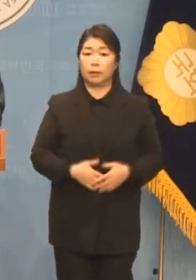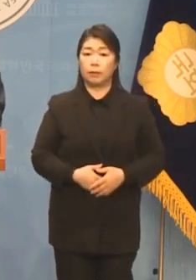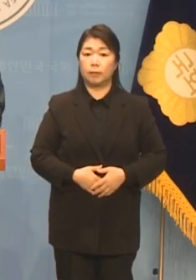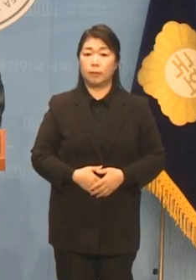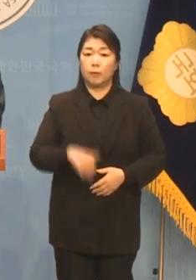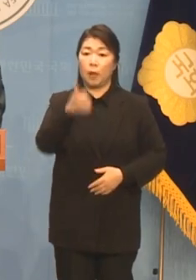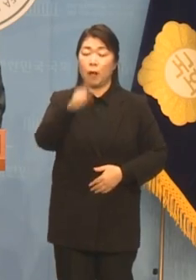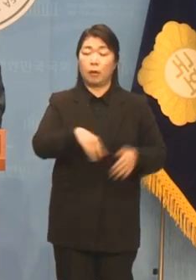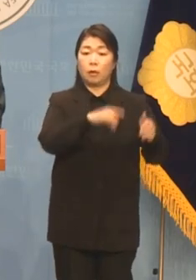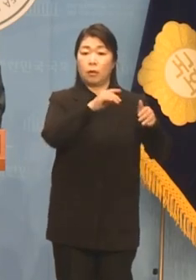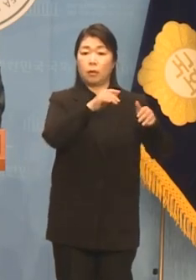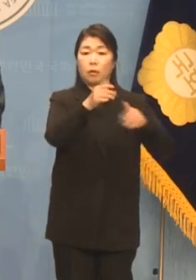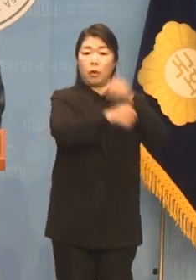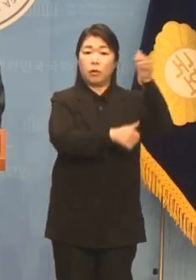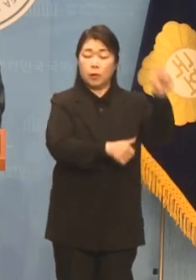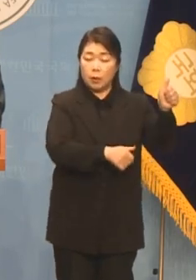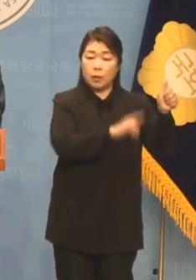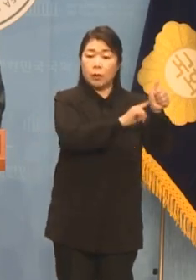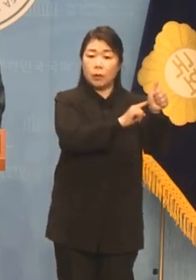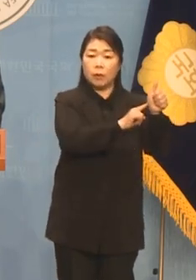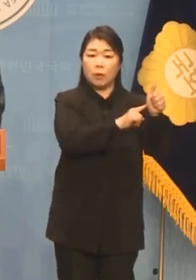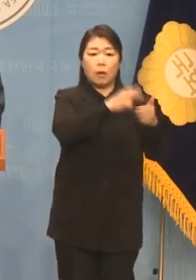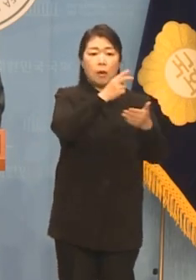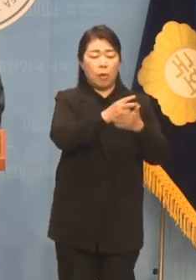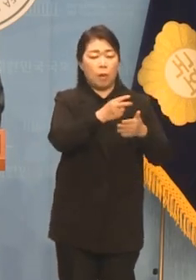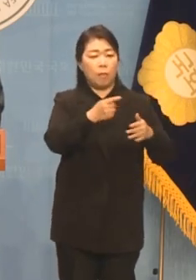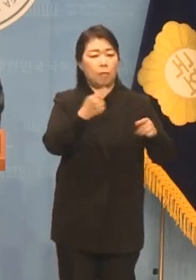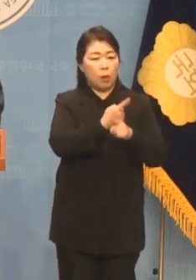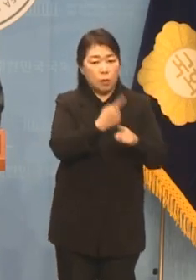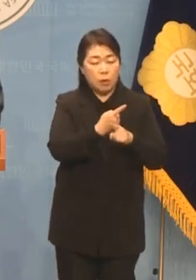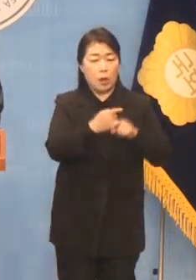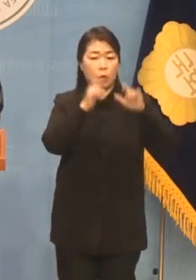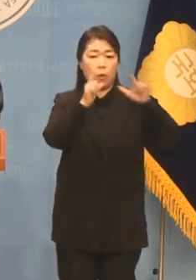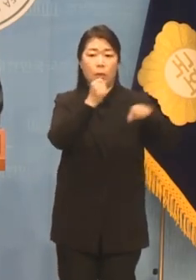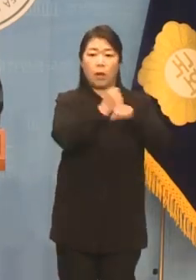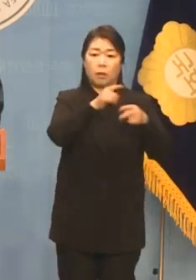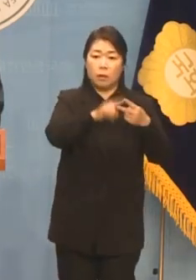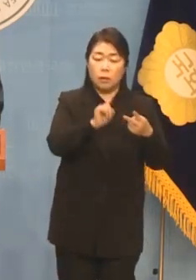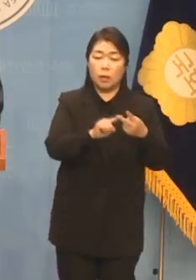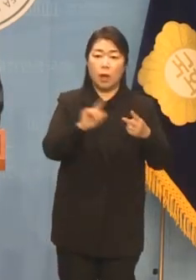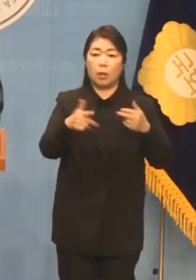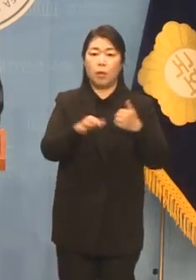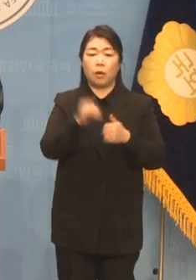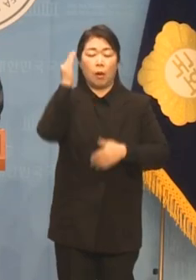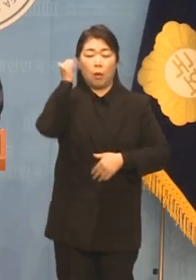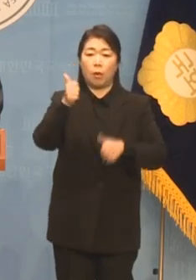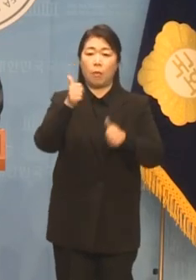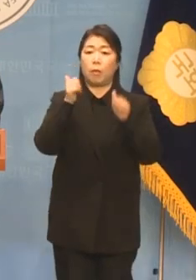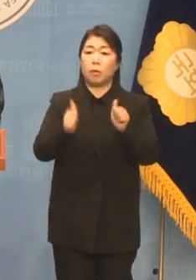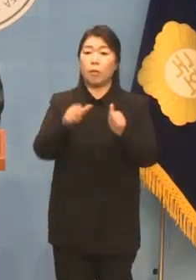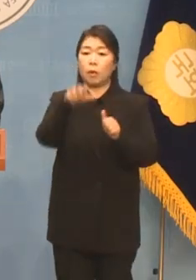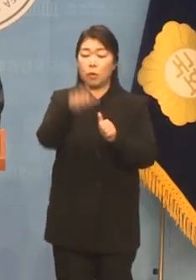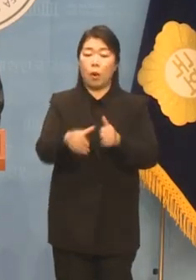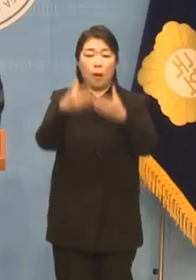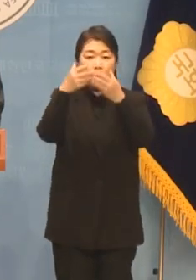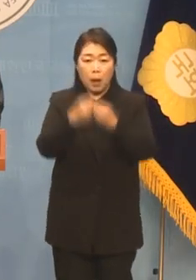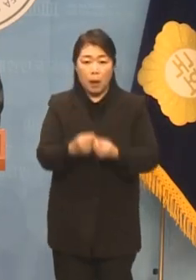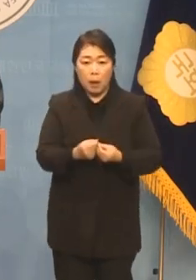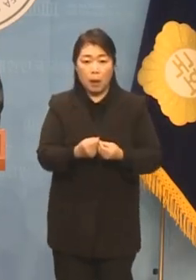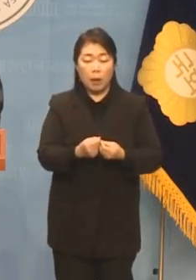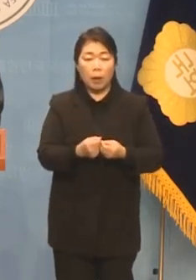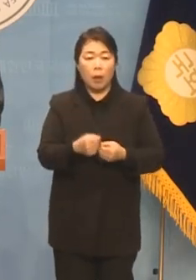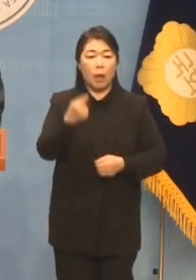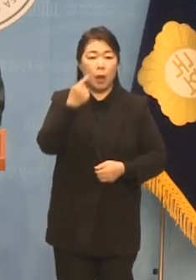위원장에게 개원하다 선포하지 헌법 재판소 판례 변경을 추진하겠다고 선포하라고 촉구한 것도 황당하기만